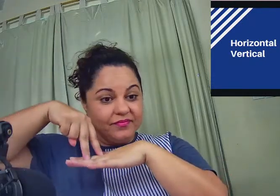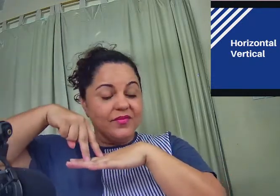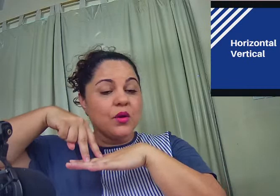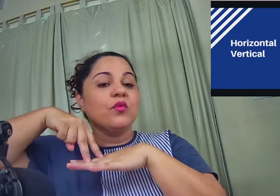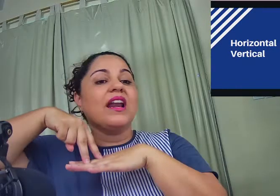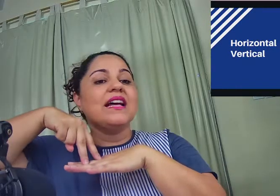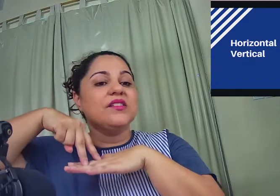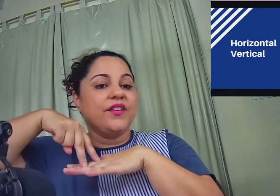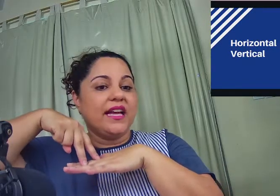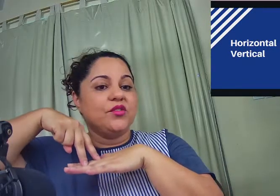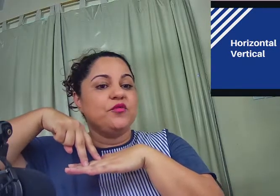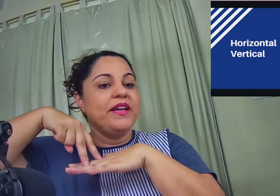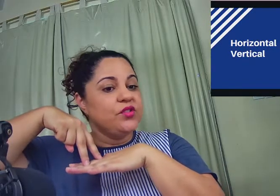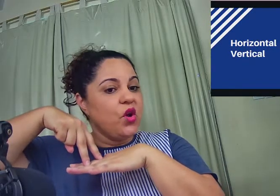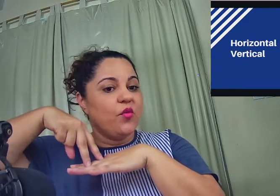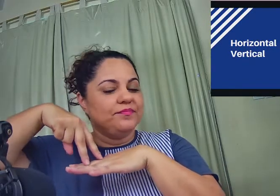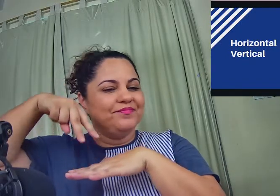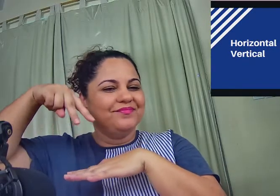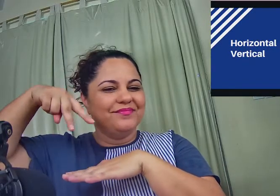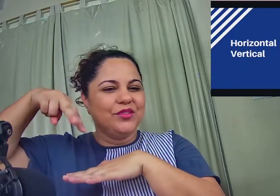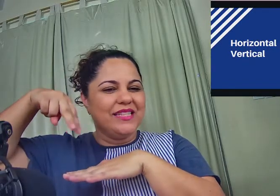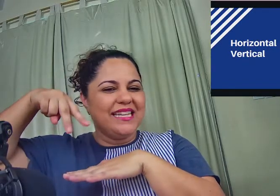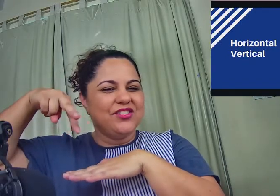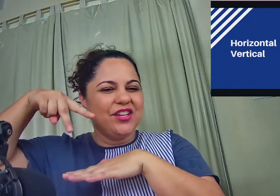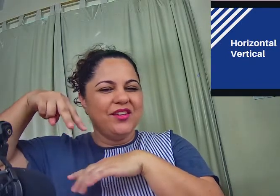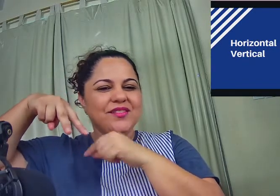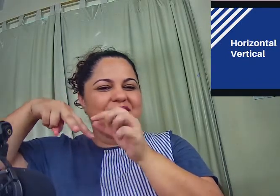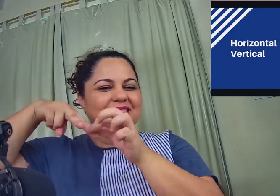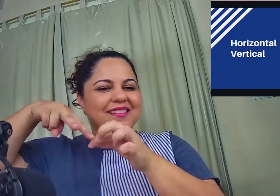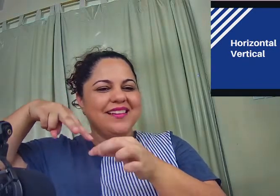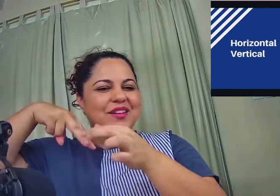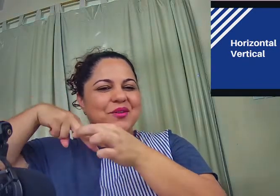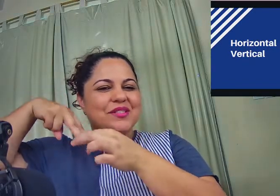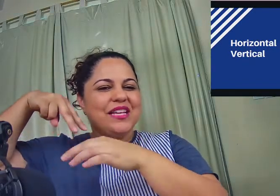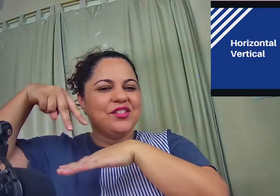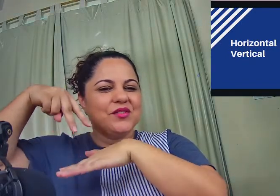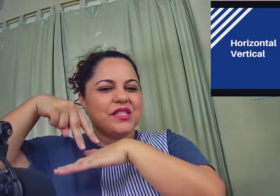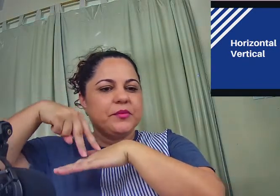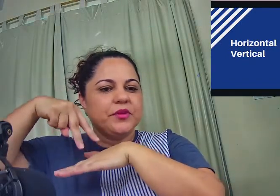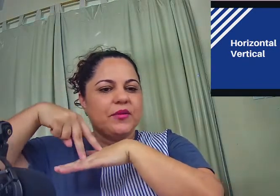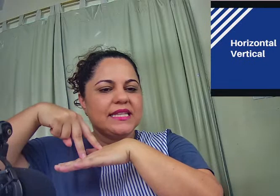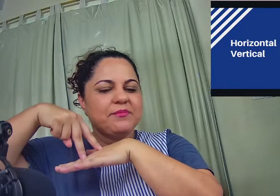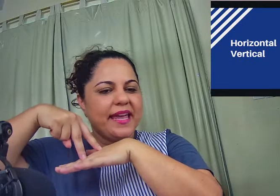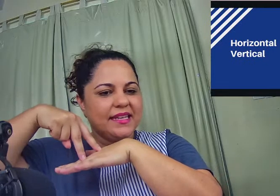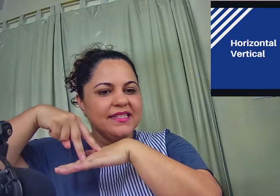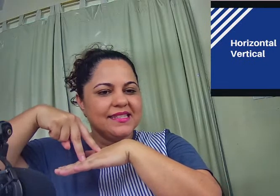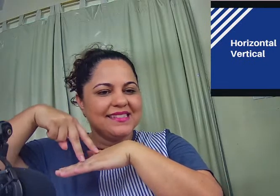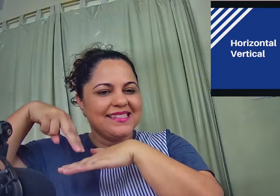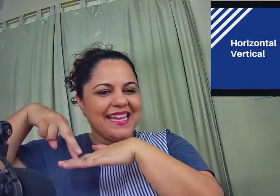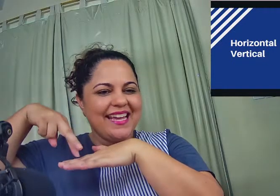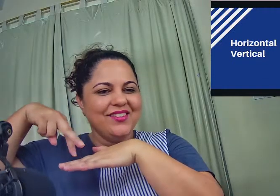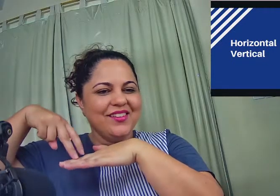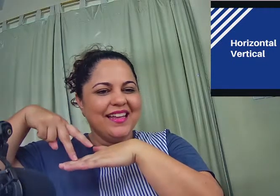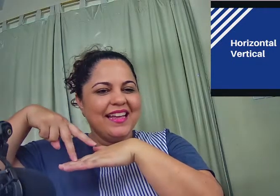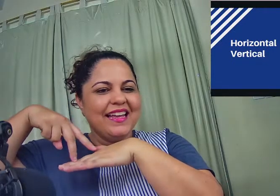um classificador de pessoa, 2 dedinhos, os dedinhos simulam as pernas, certo?